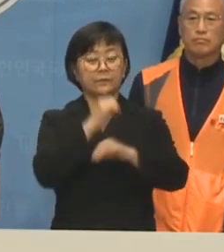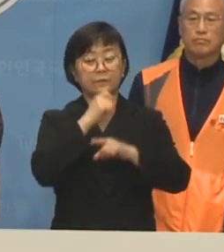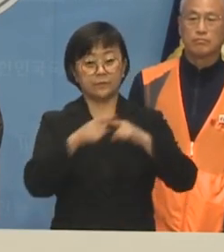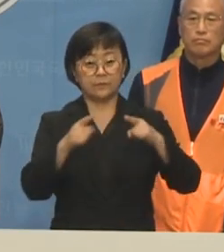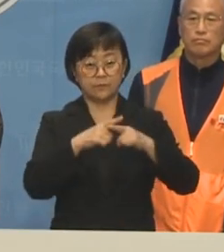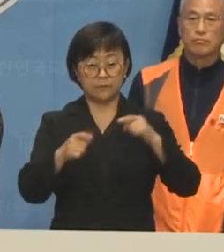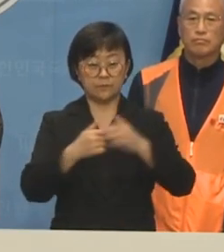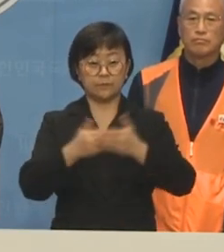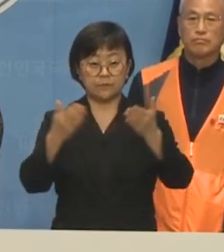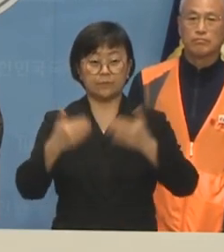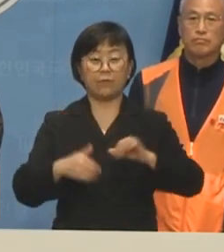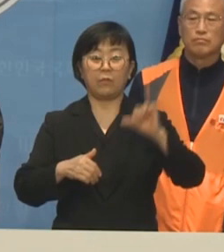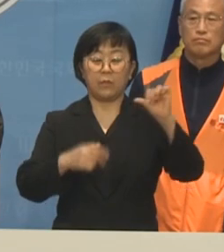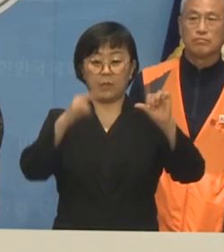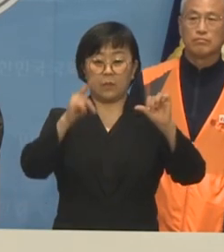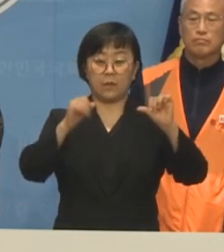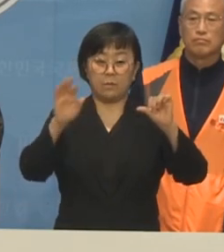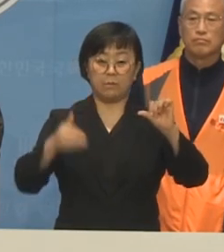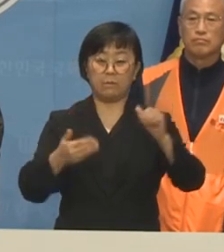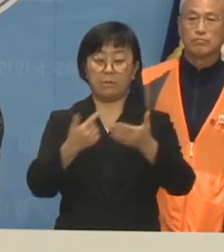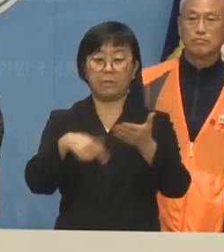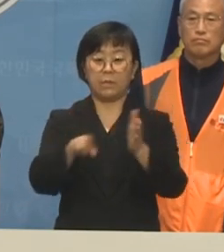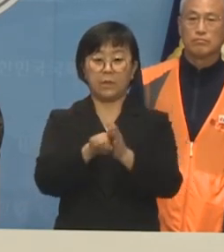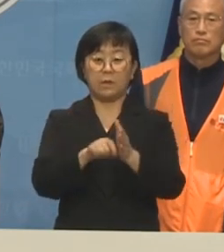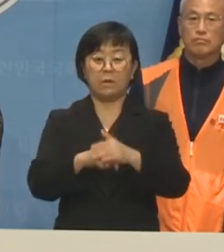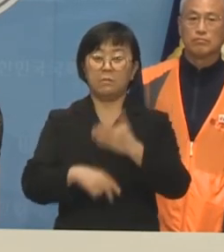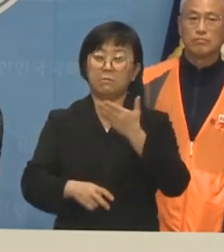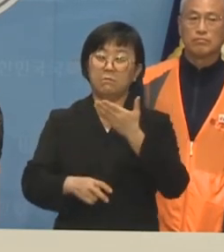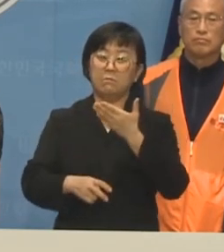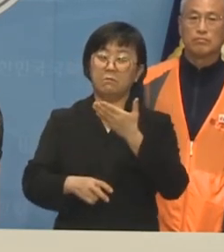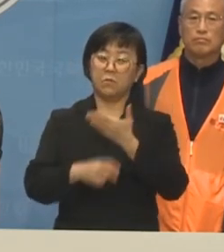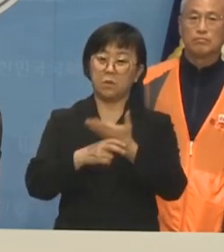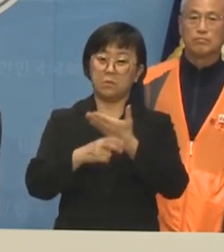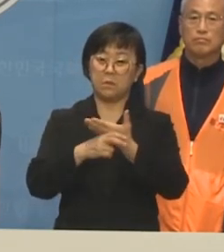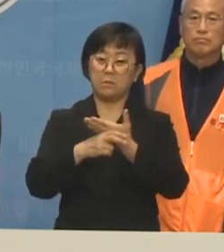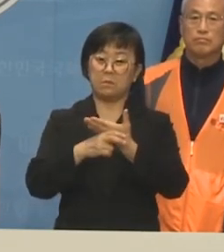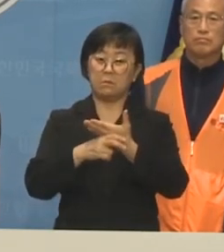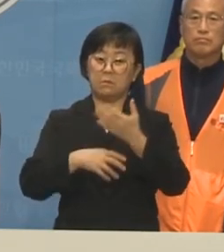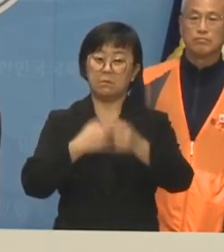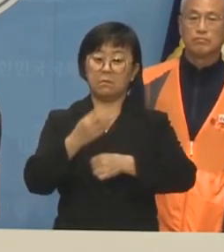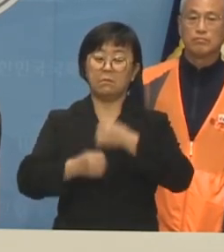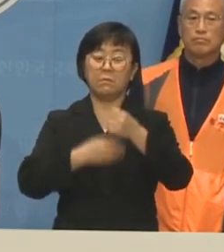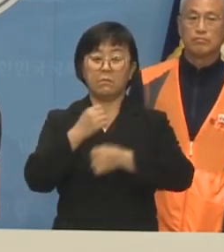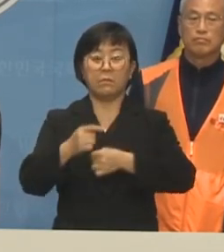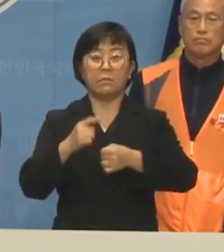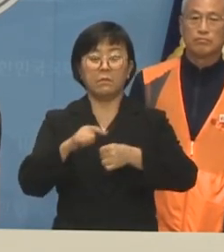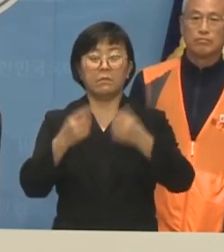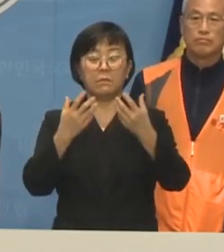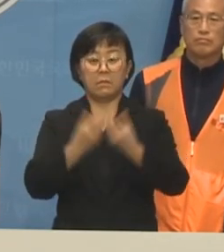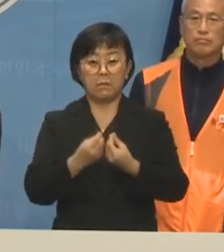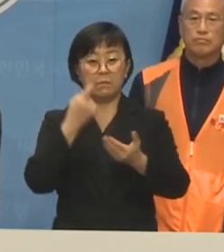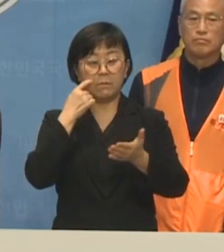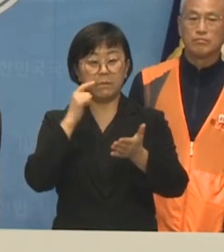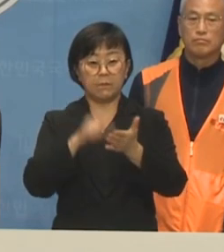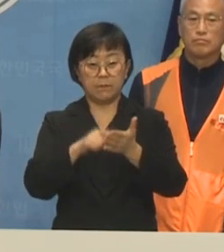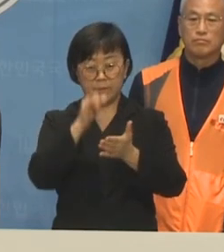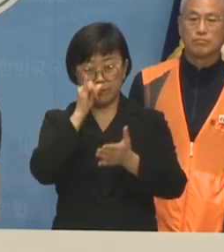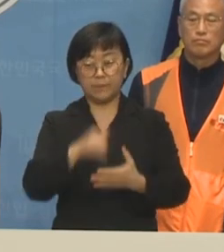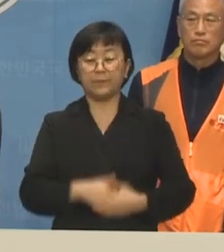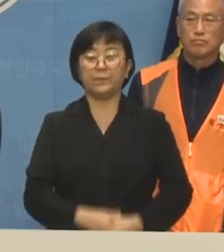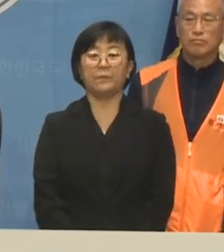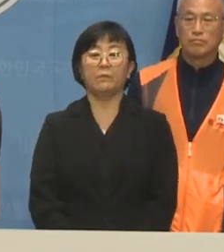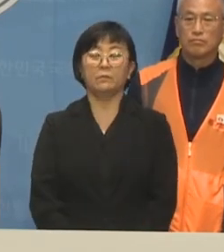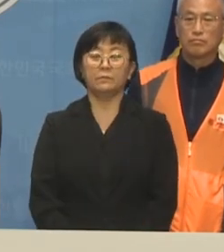경영평가에서 A등급을 받기 위해서 여러 가지 편법들을 지난 몇 년간 해마다 이런 사례들이 적발되고